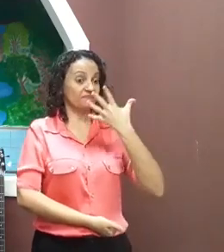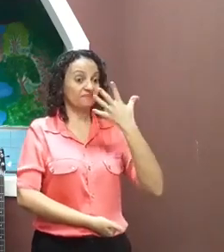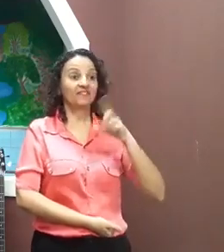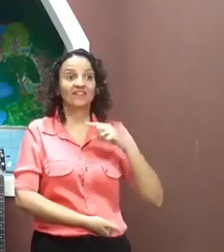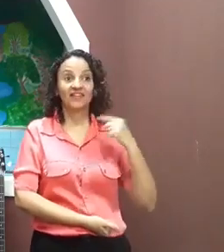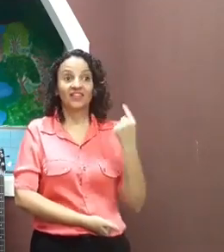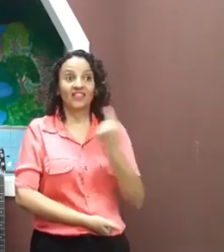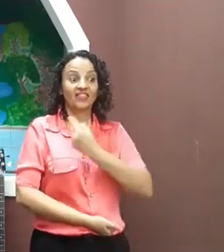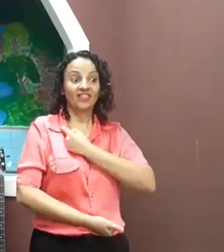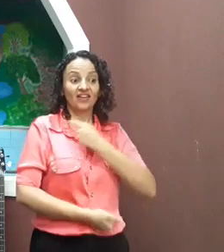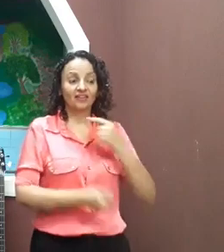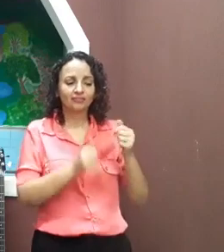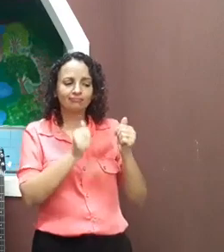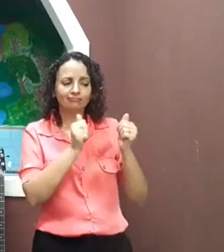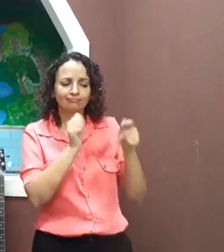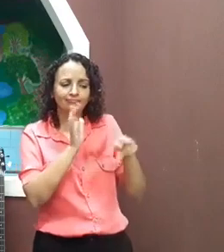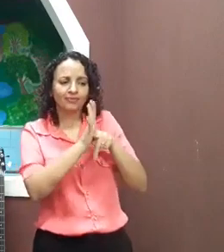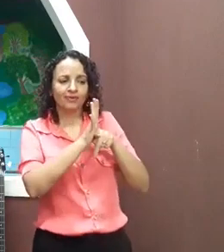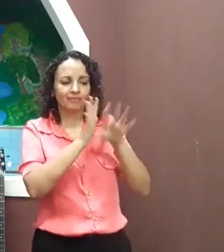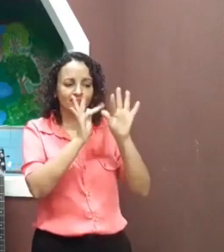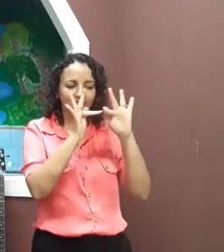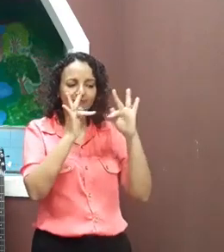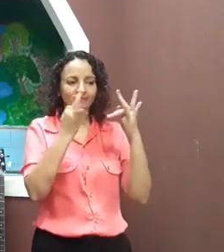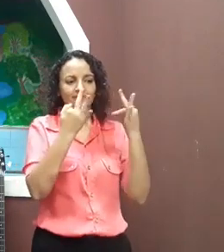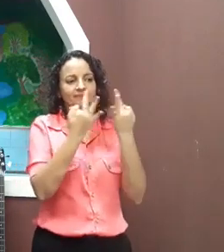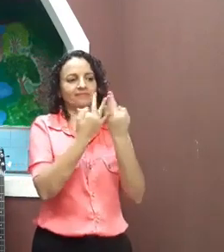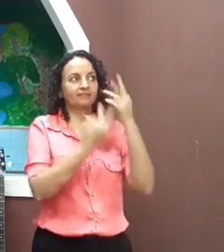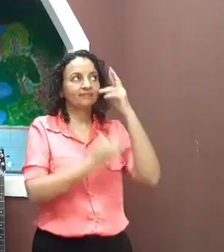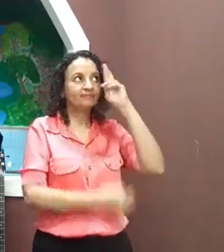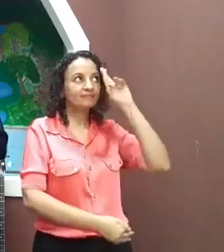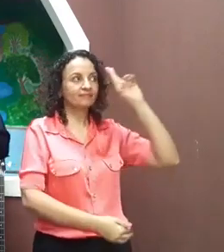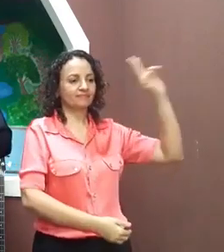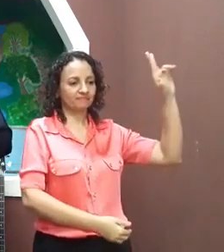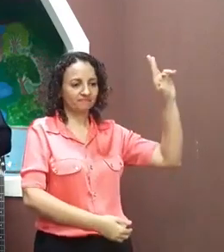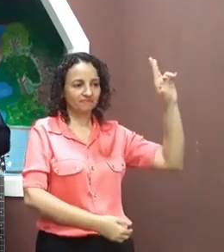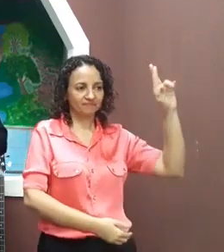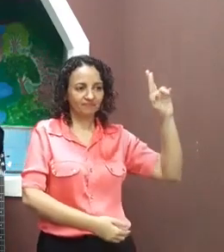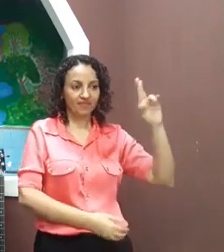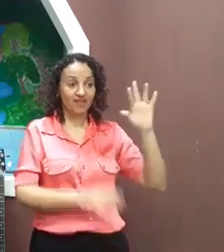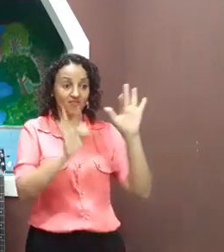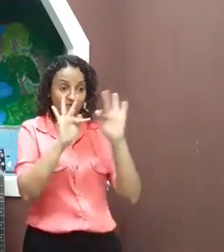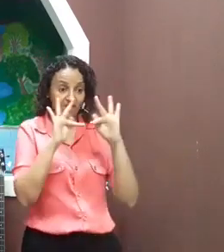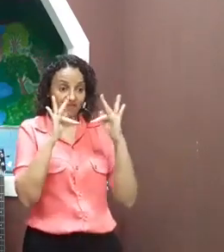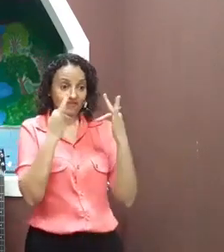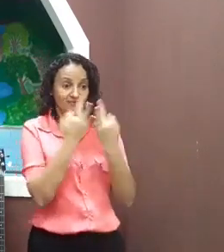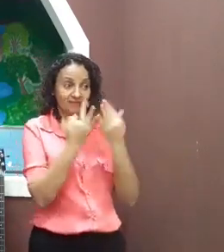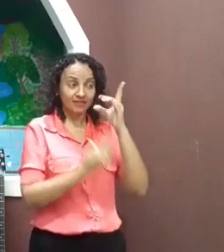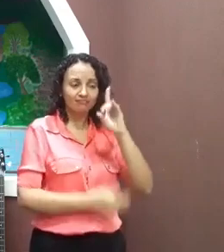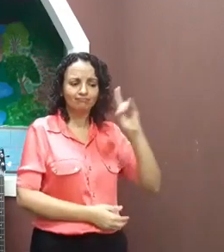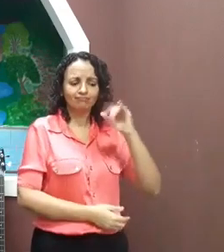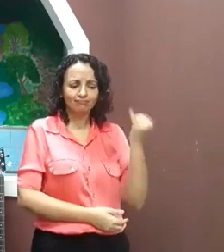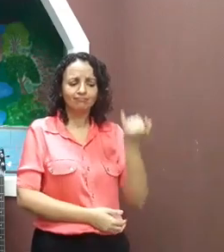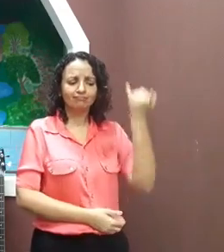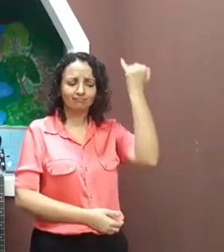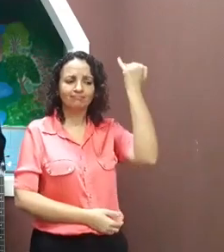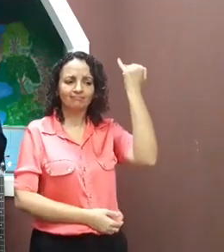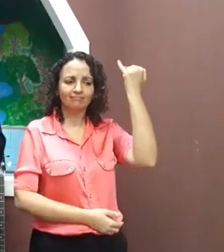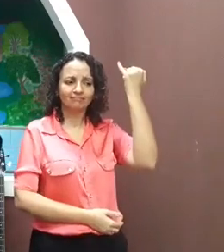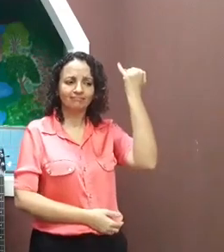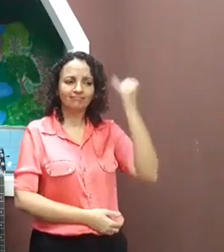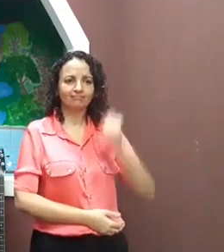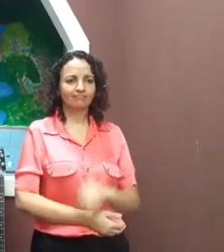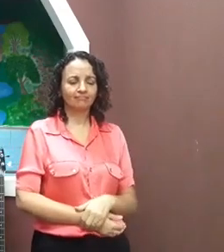nós pertencermos à família de Deus. A família de Deus, ela é importante porque ela